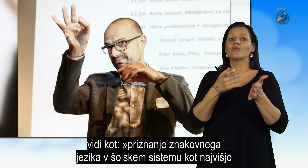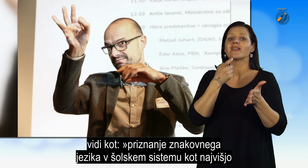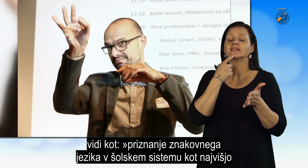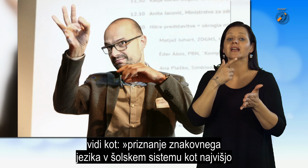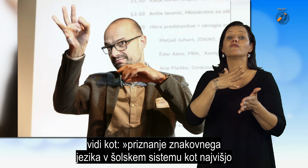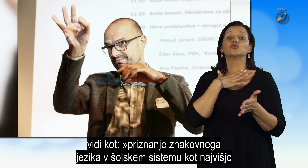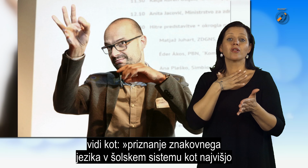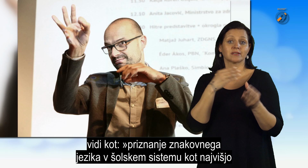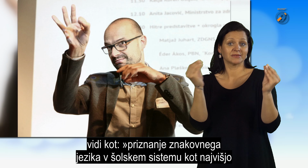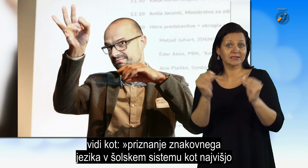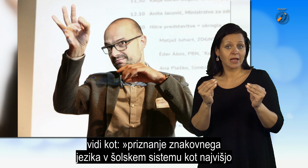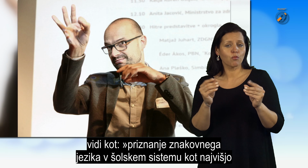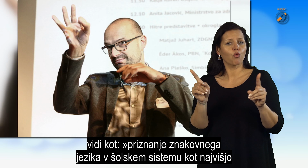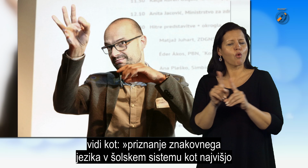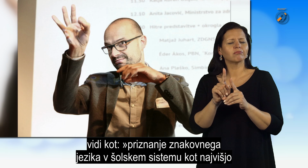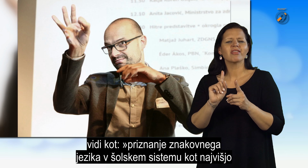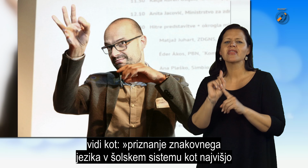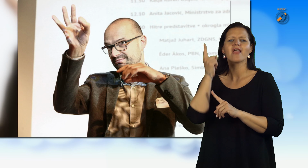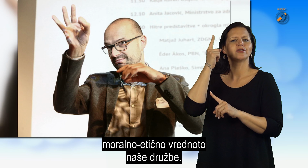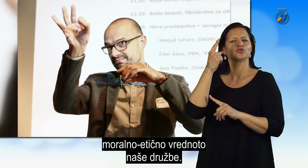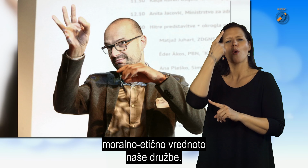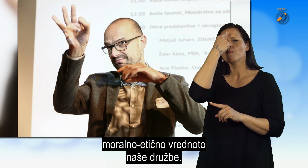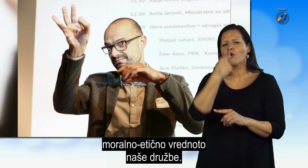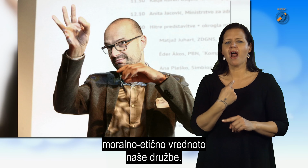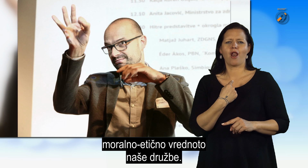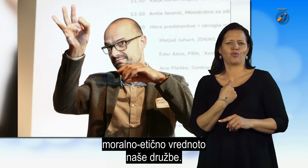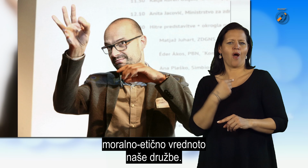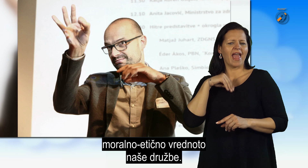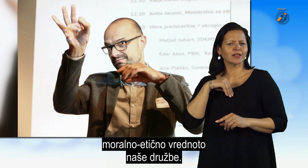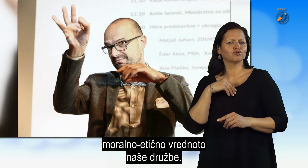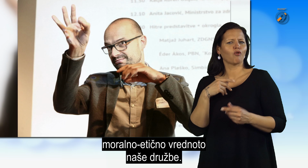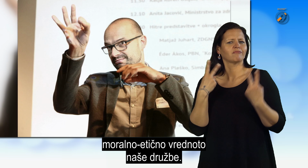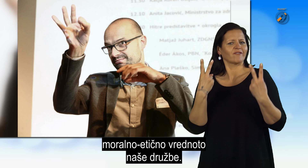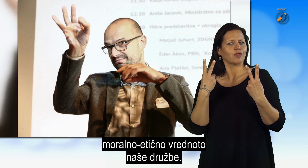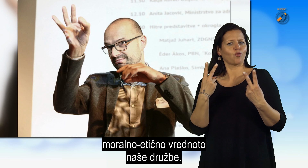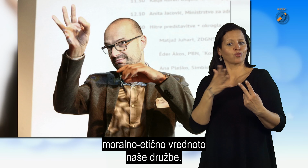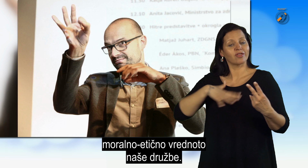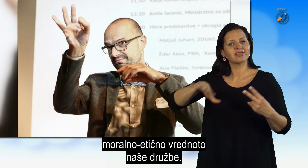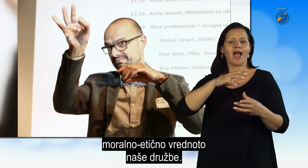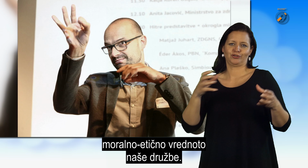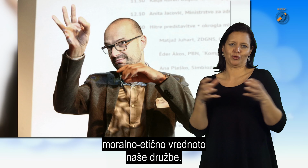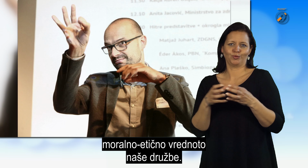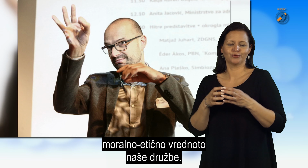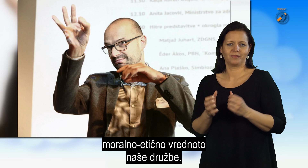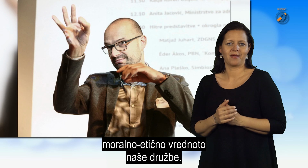znakovnega jezika v šolskem sistemu kot najvišjo moralno-etično vrednoto naše družbe.